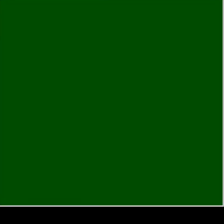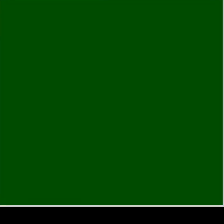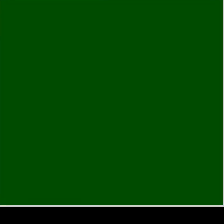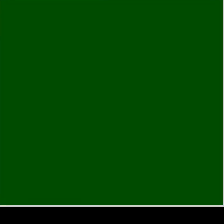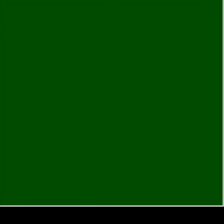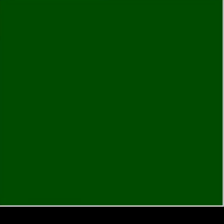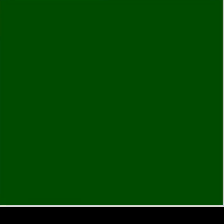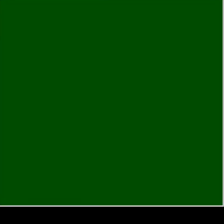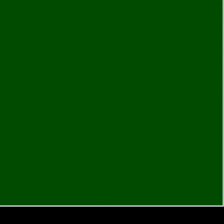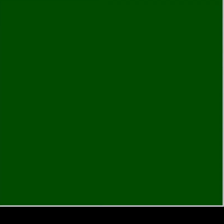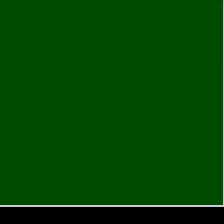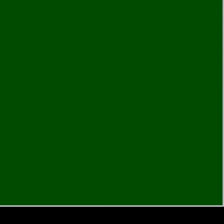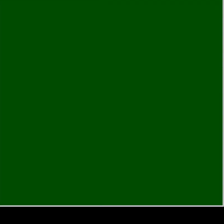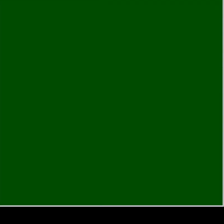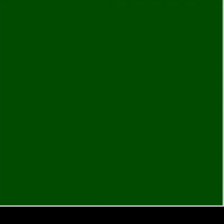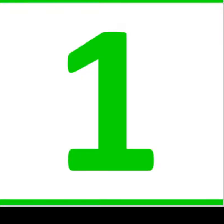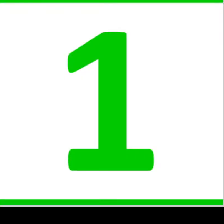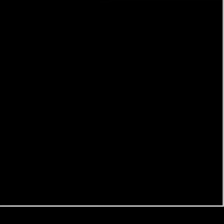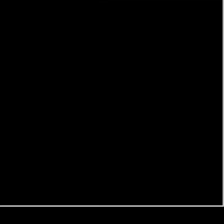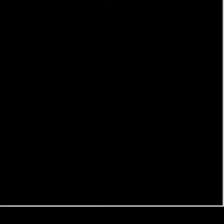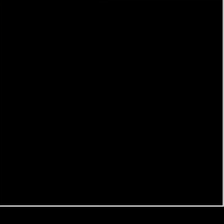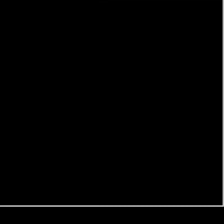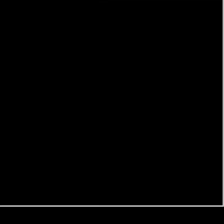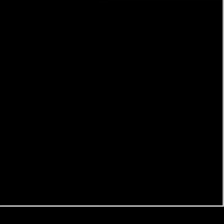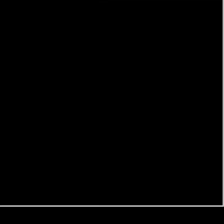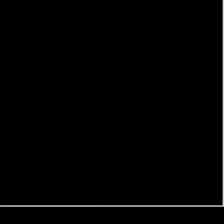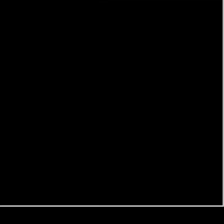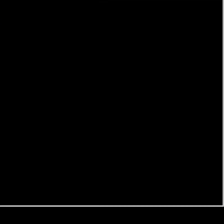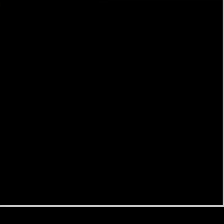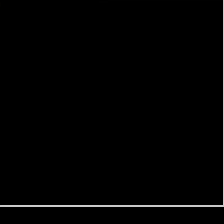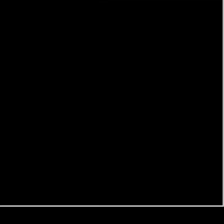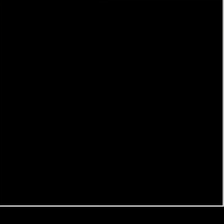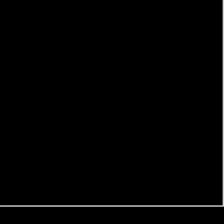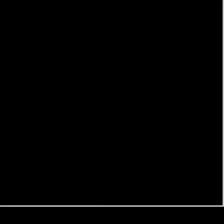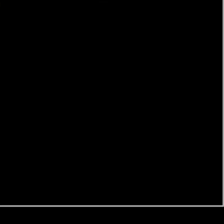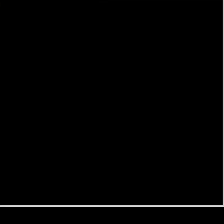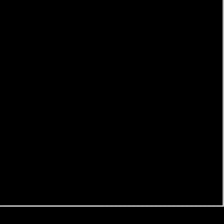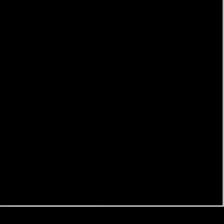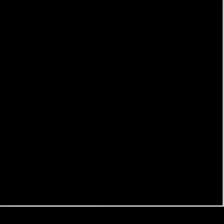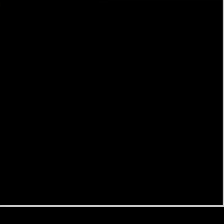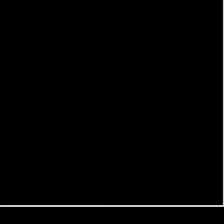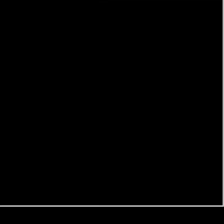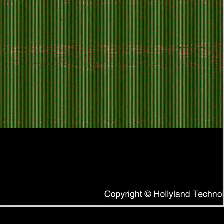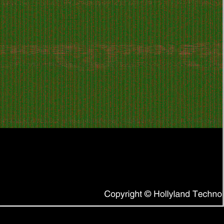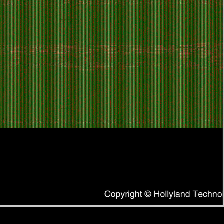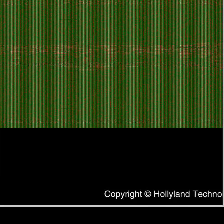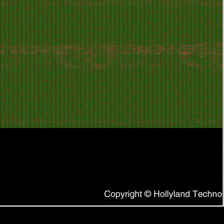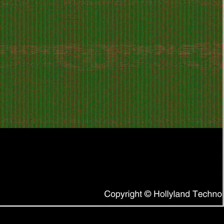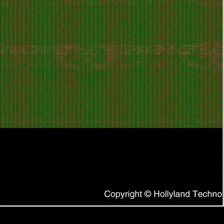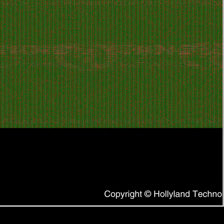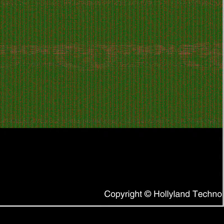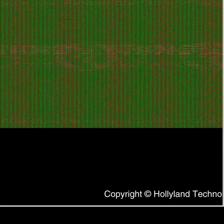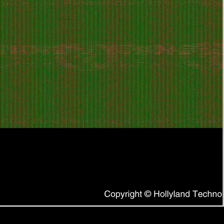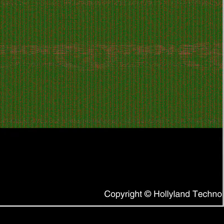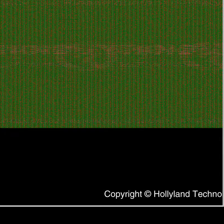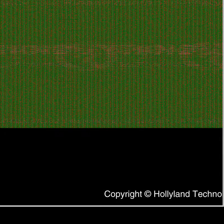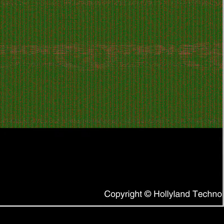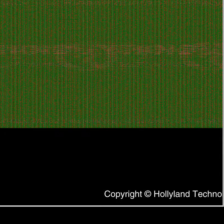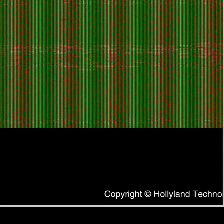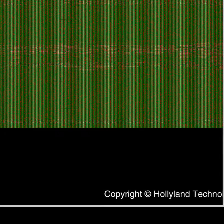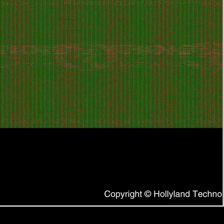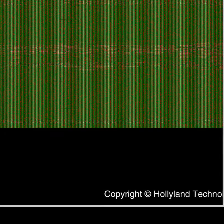somos abençoados. A bênção não nos alcança, pelo contrário. Cansamos,